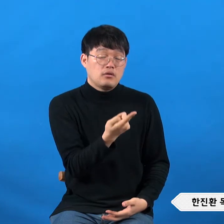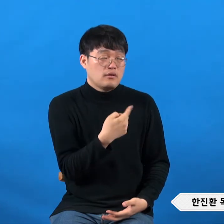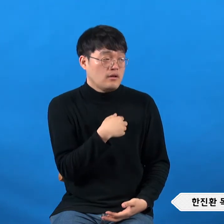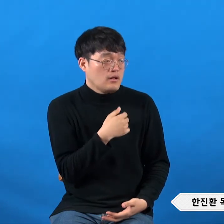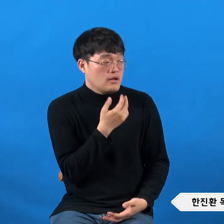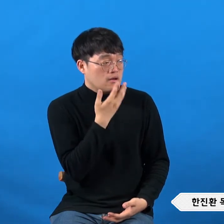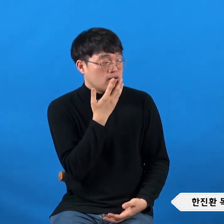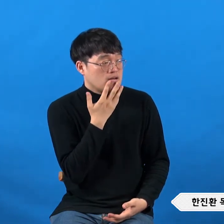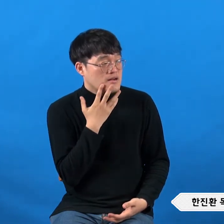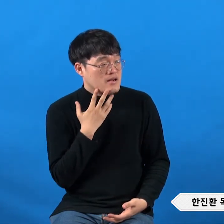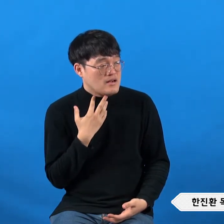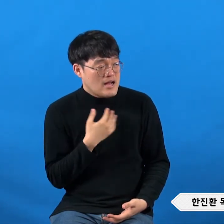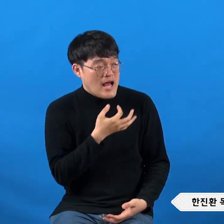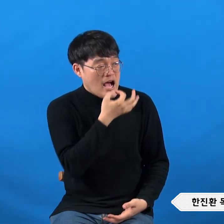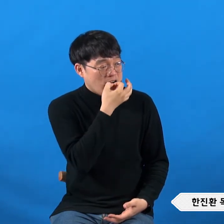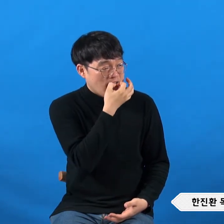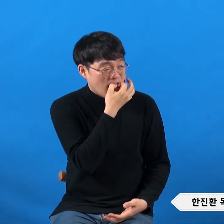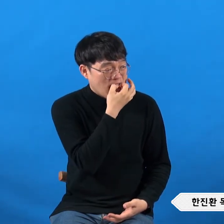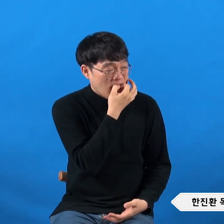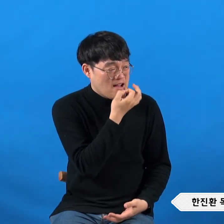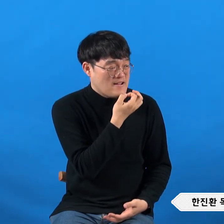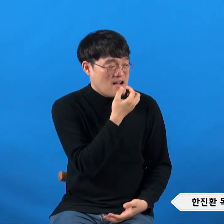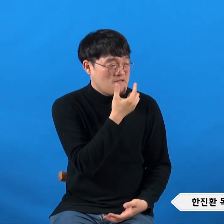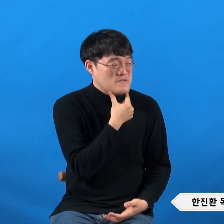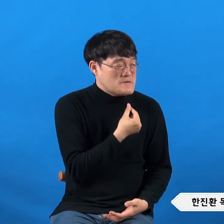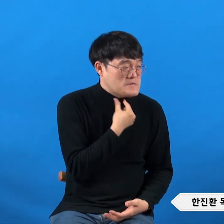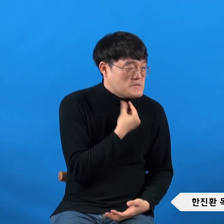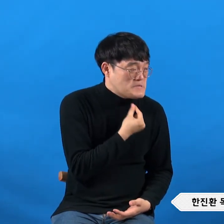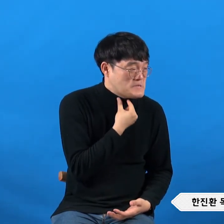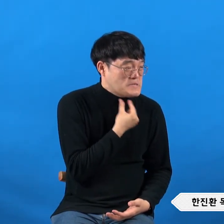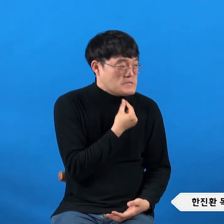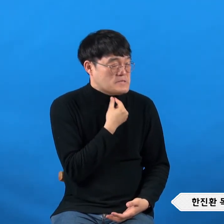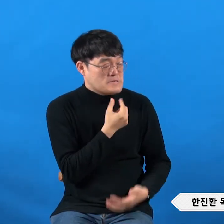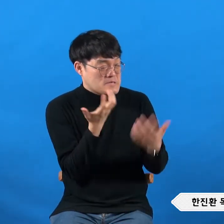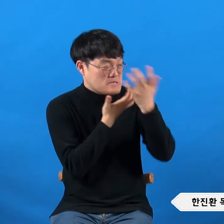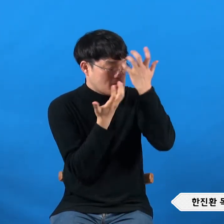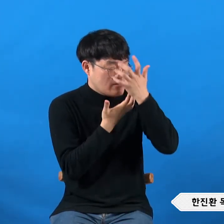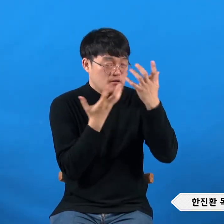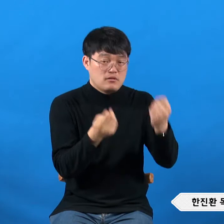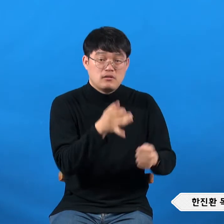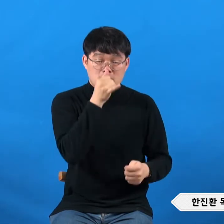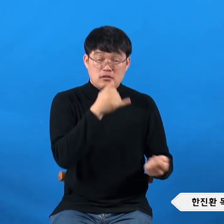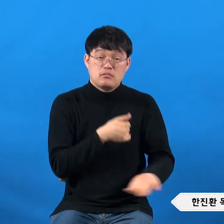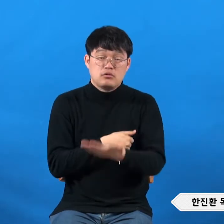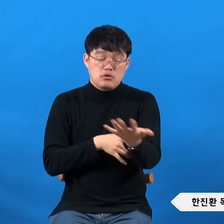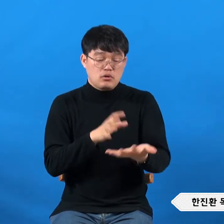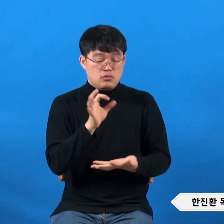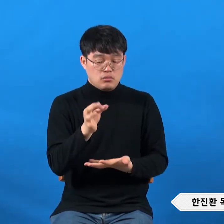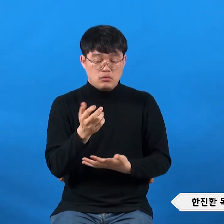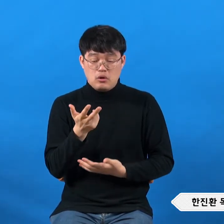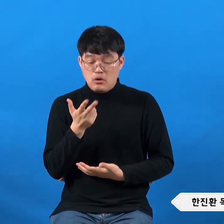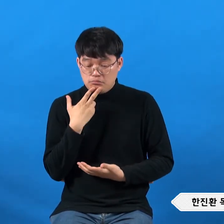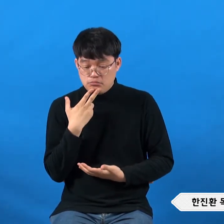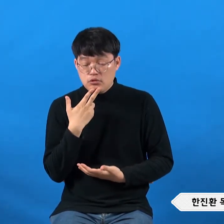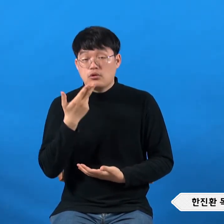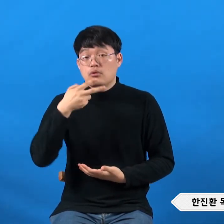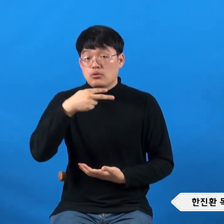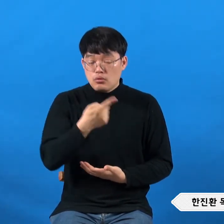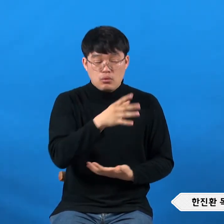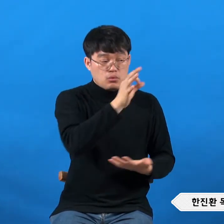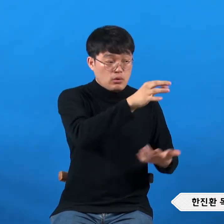욕망의 종으로 사는 사람들이 많습니다. 돈 없다고 돈에 대한 욕심도 없습니까?